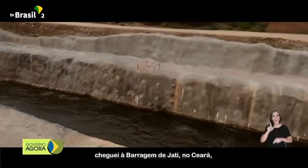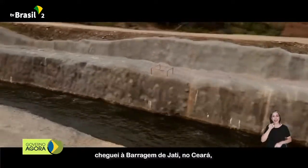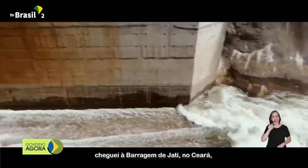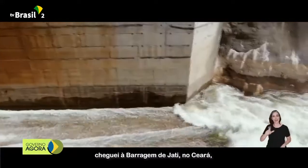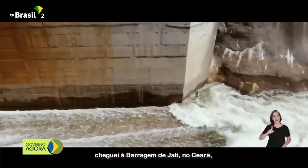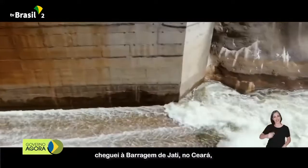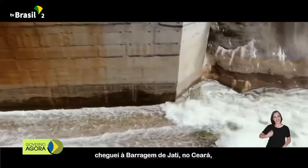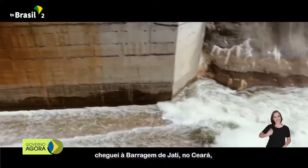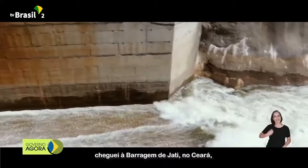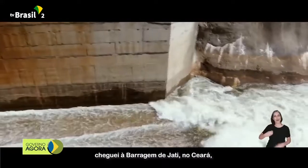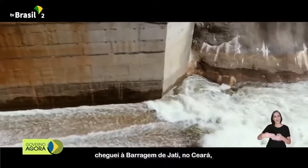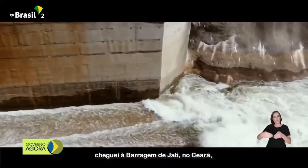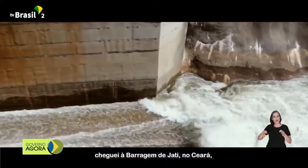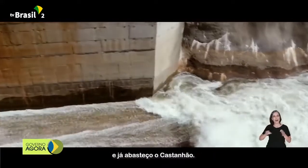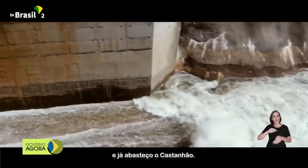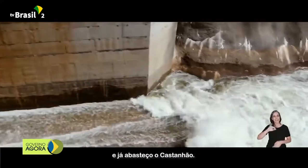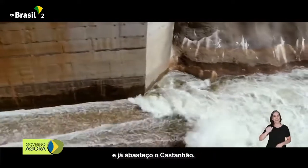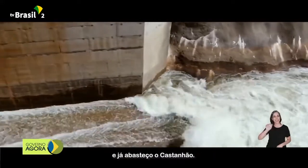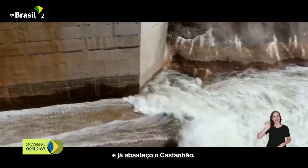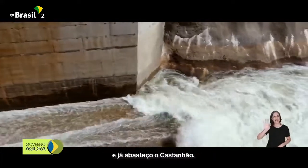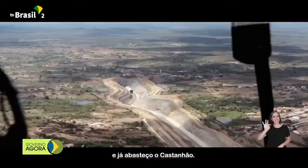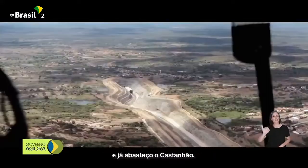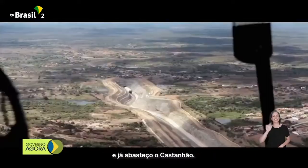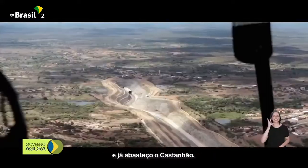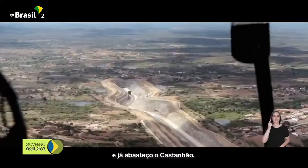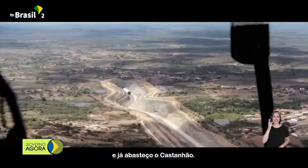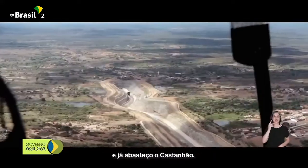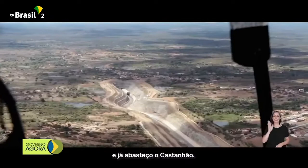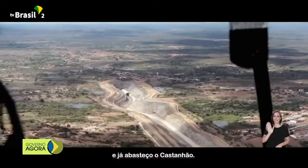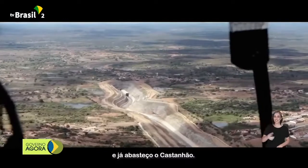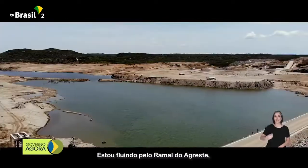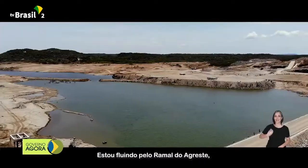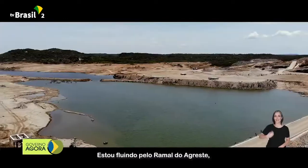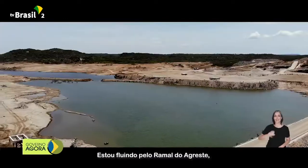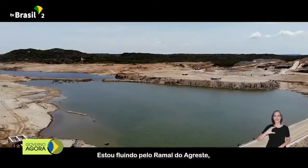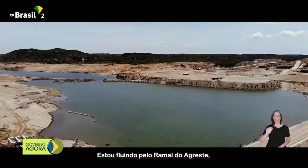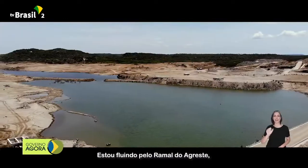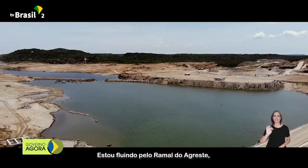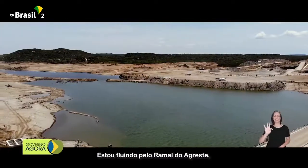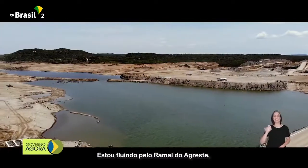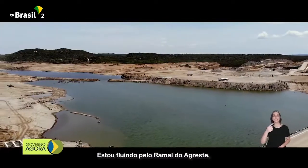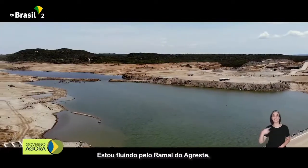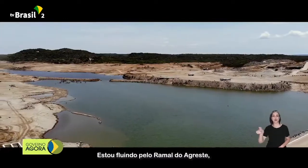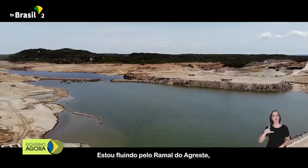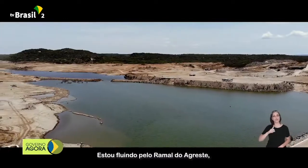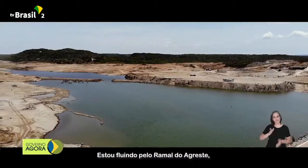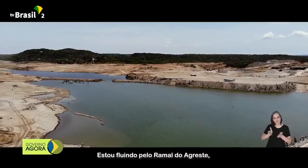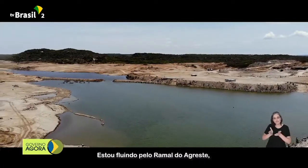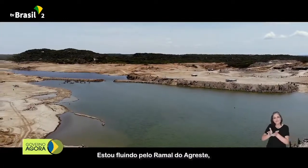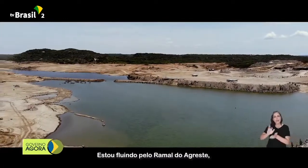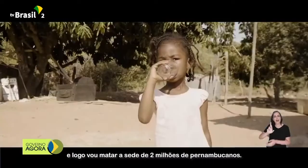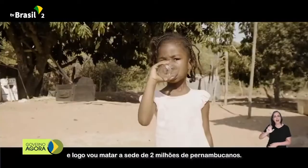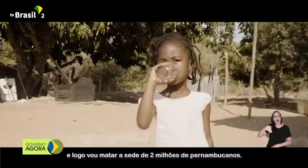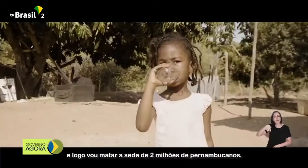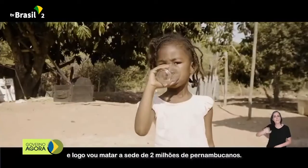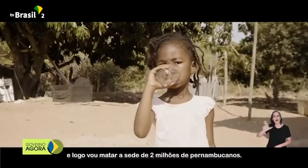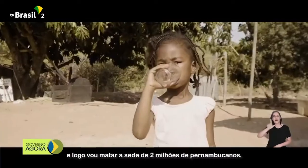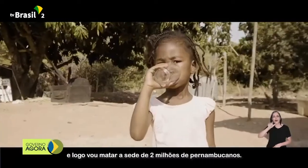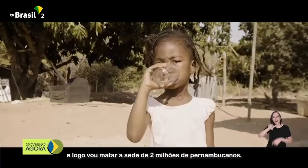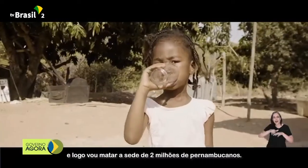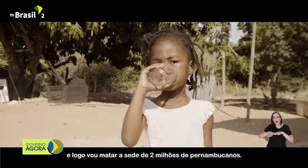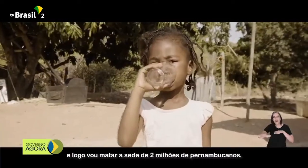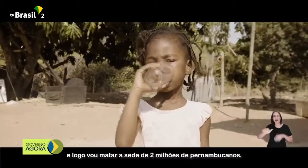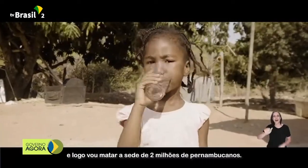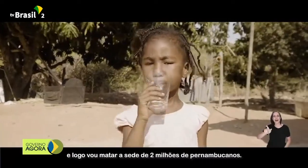à barragem de Jati, no Ceará, e já abasteço Castanhão. Estou fluindo pelo ramal do Agreste e logo